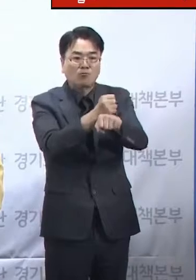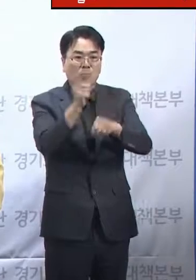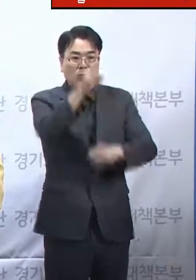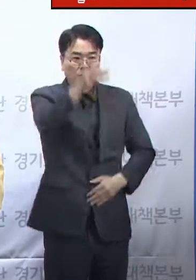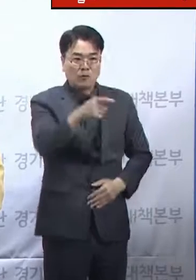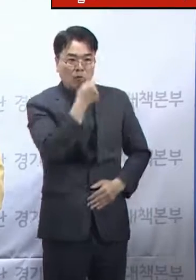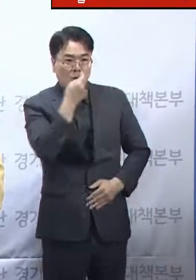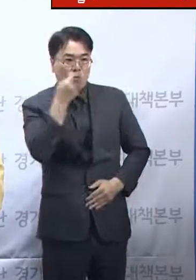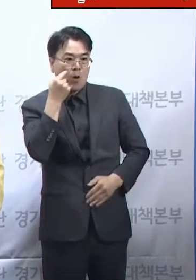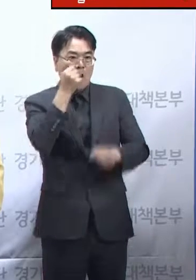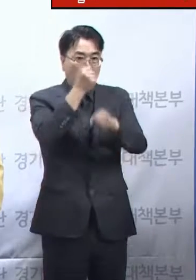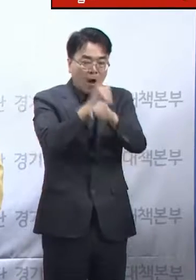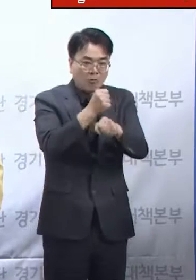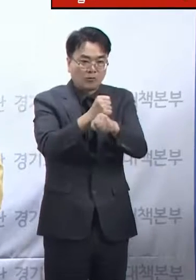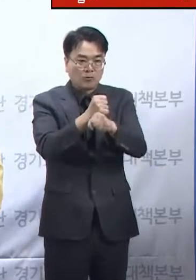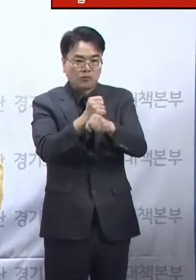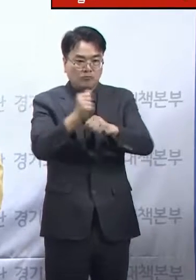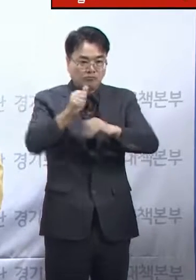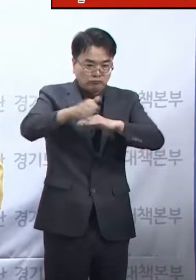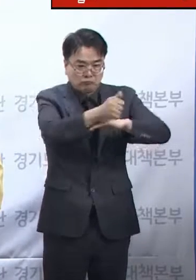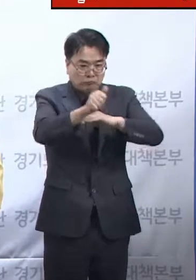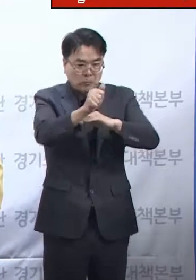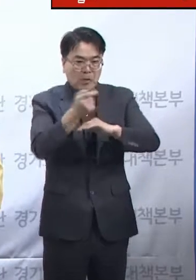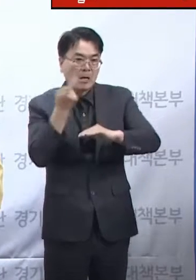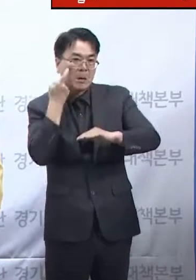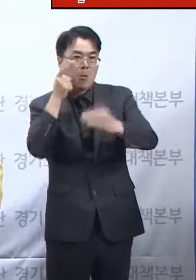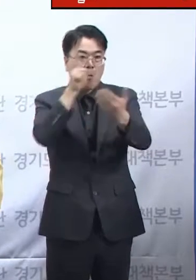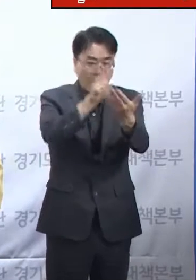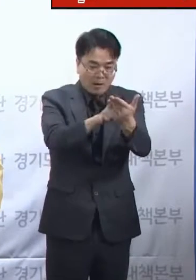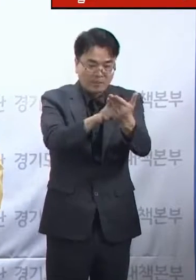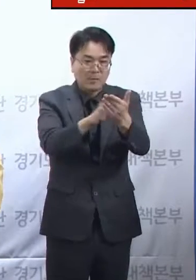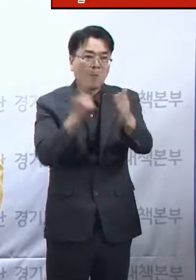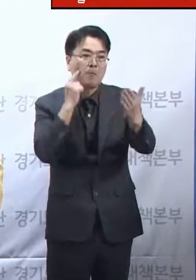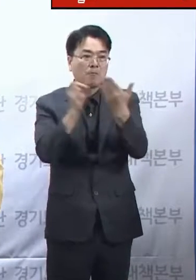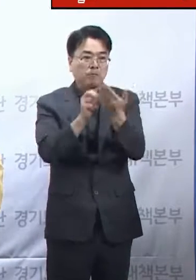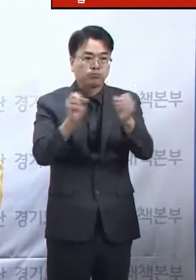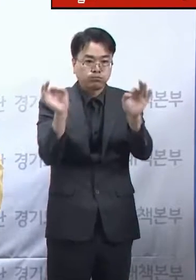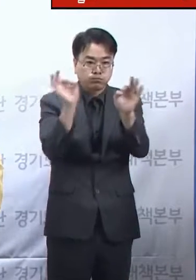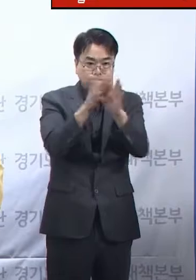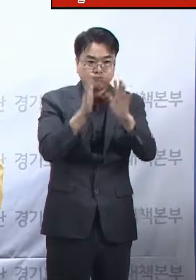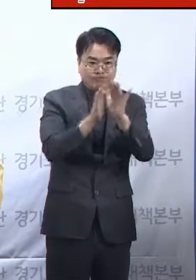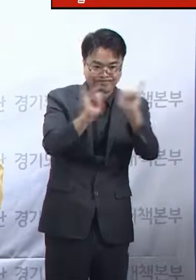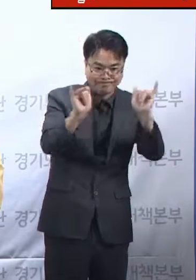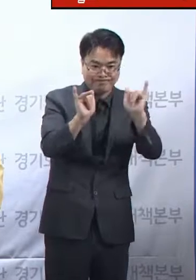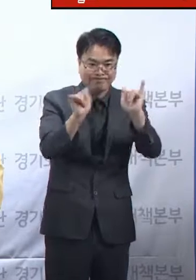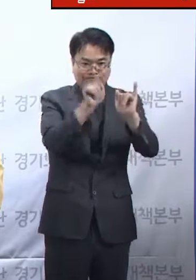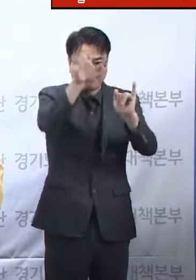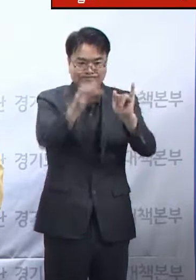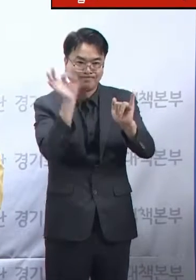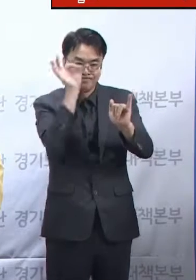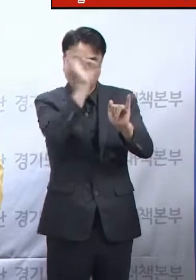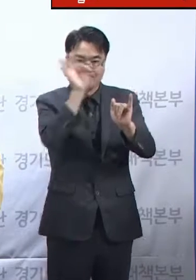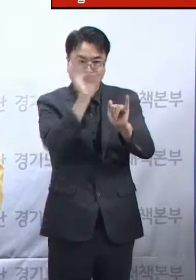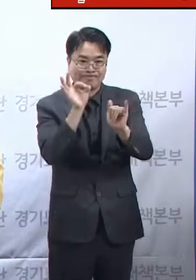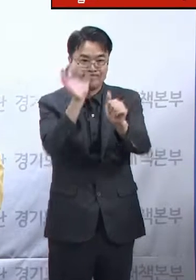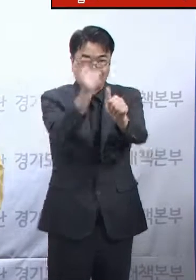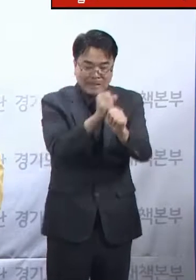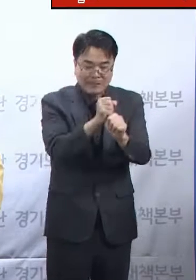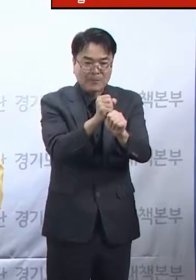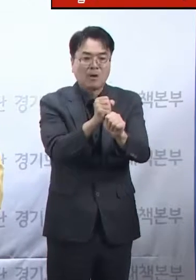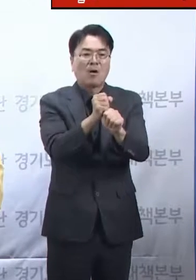확인, 확인자 동선 이력 확인, 소재불명 감염 의심자 소재 파악 등 전담